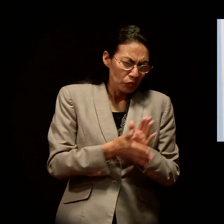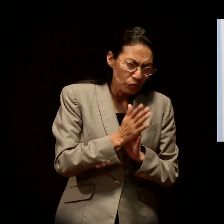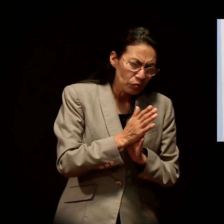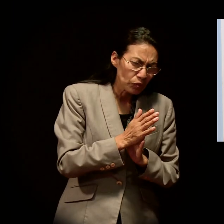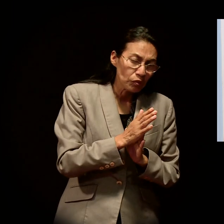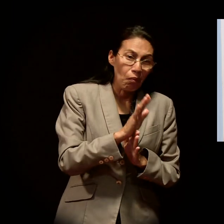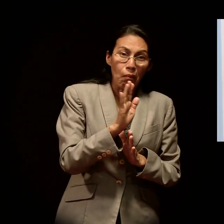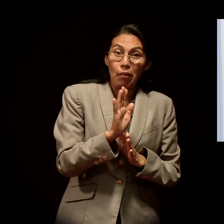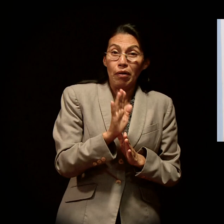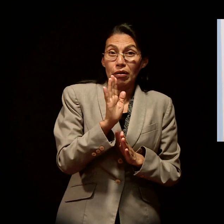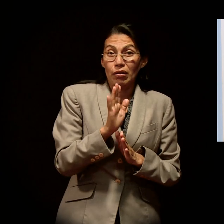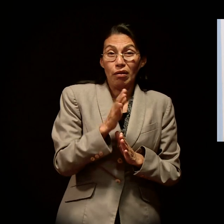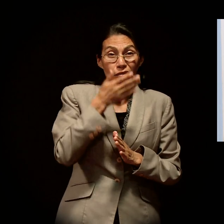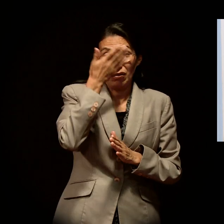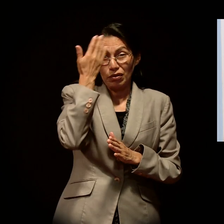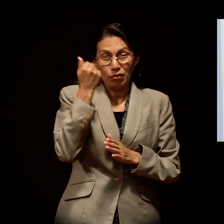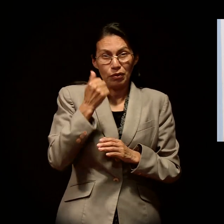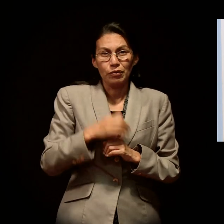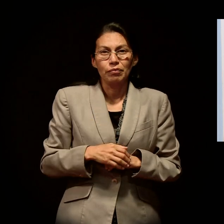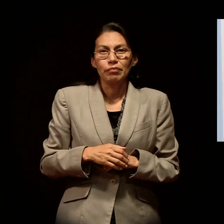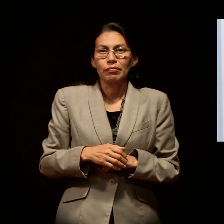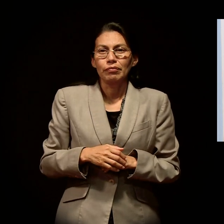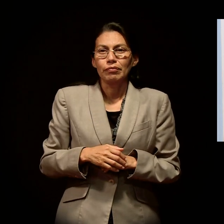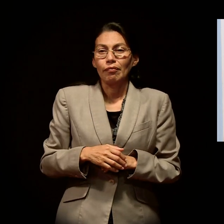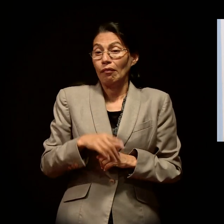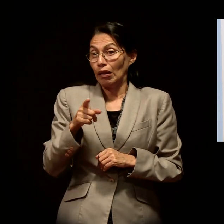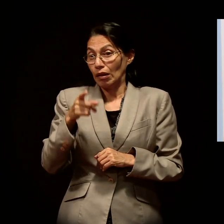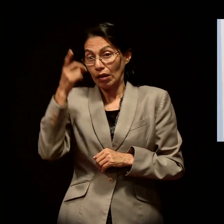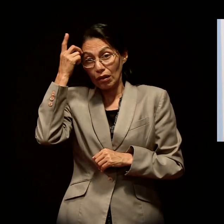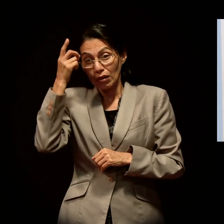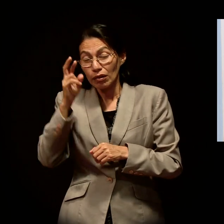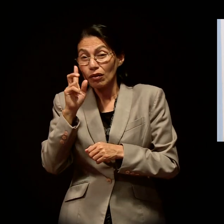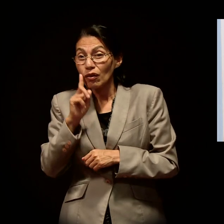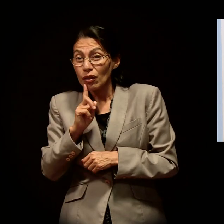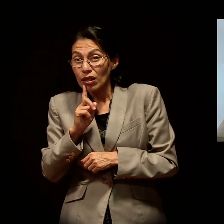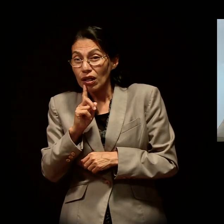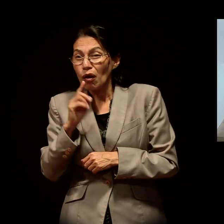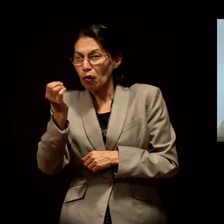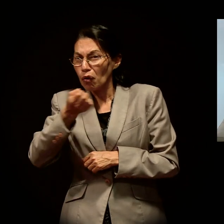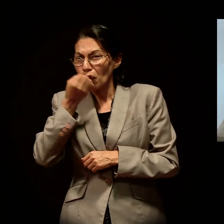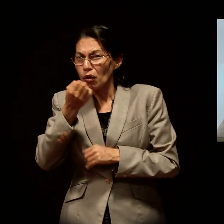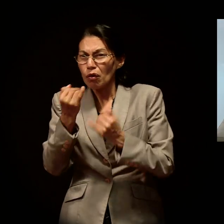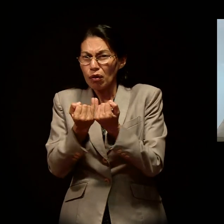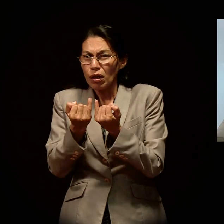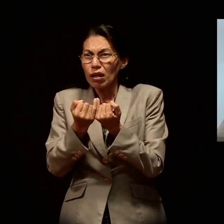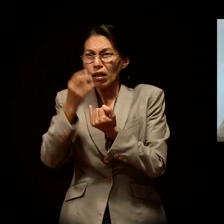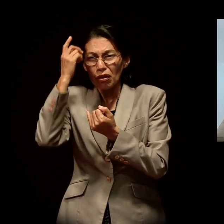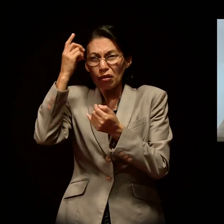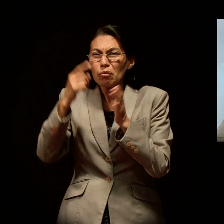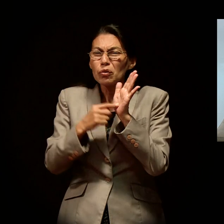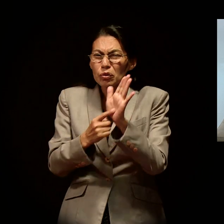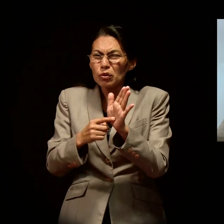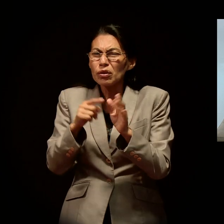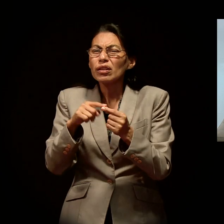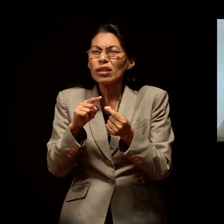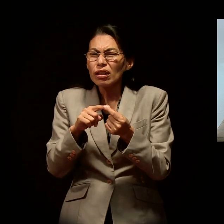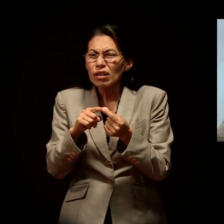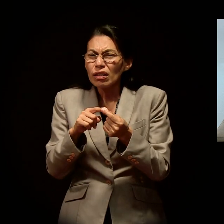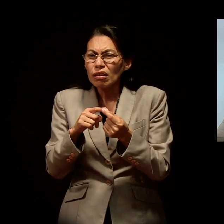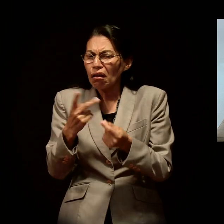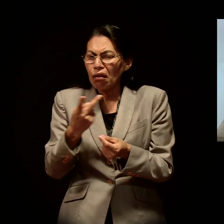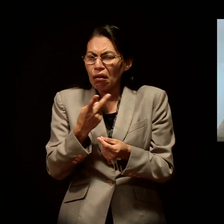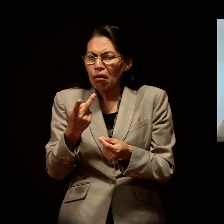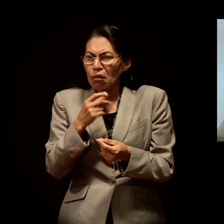seguimos como que no sabíamos nada O sea ella también oraba y Dios también le dijo Quién era